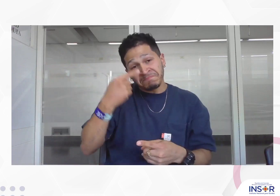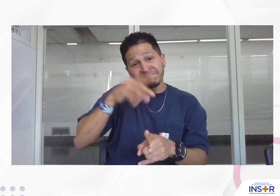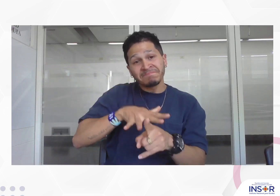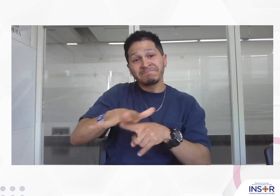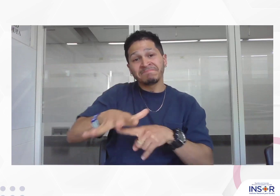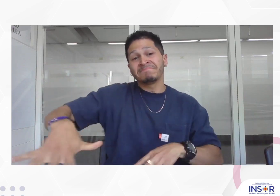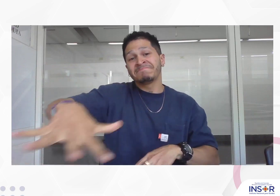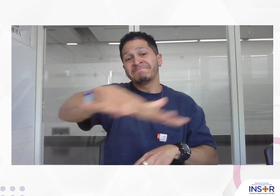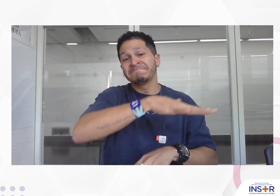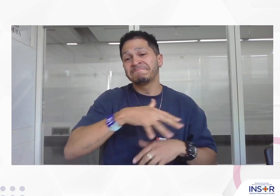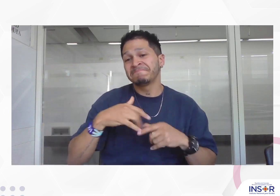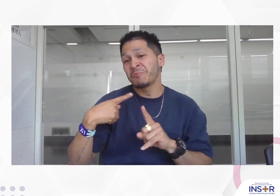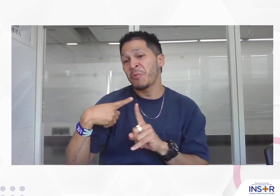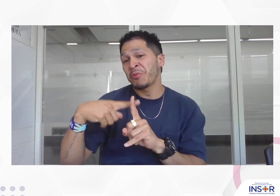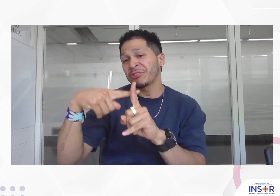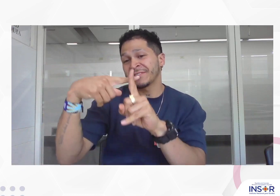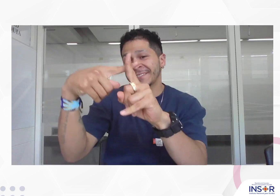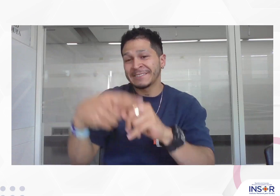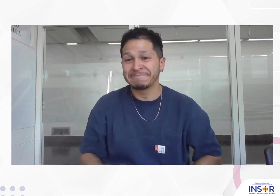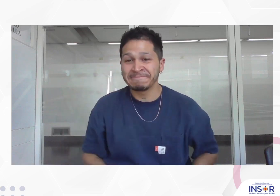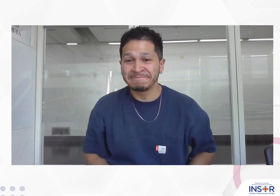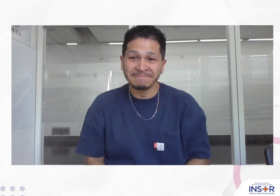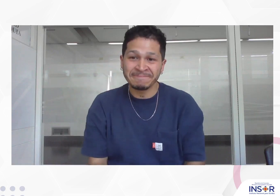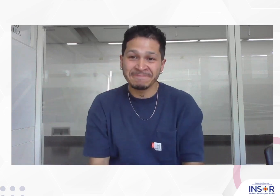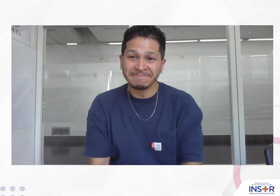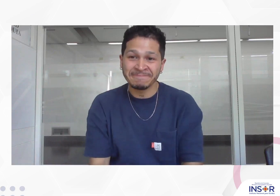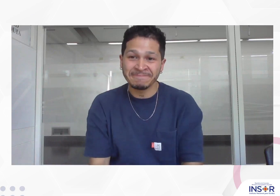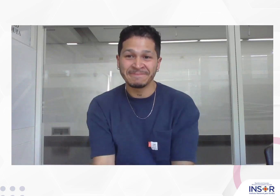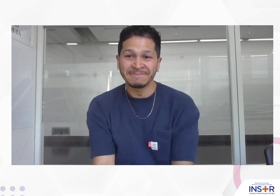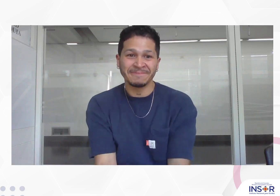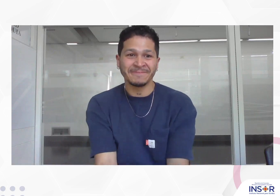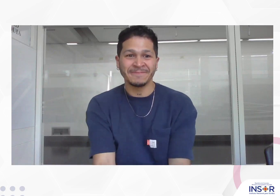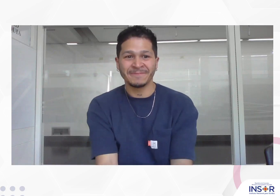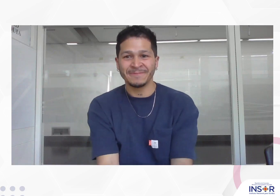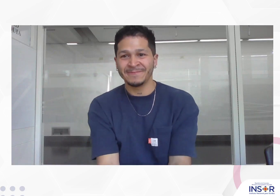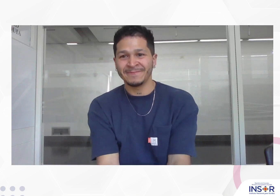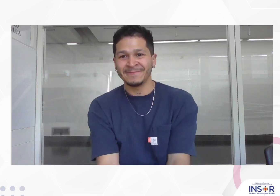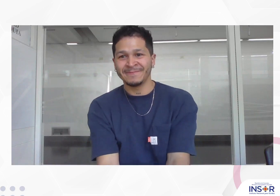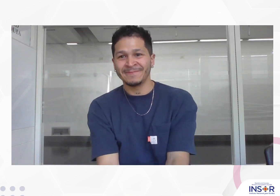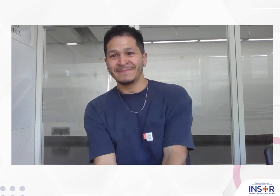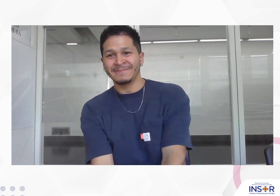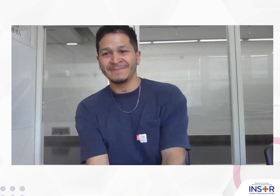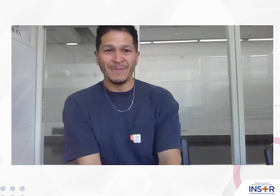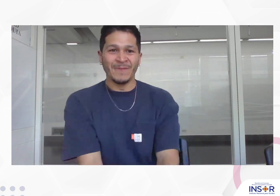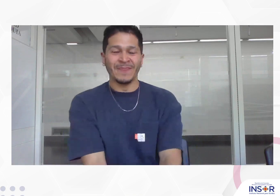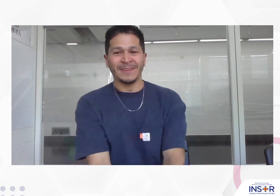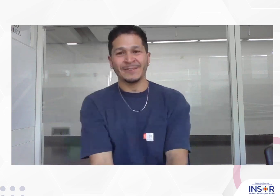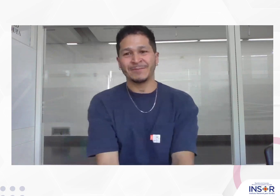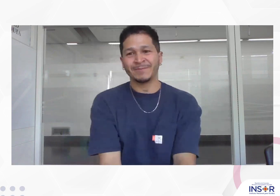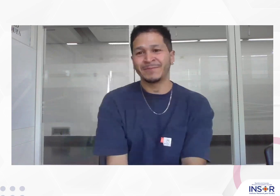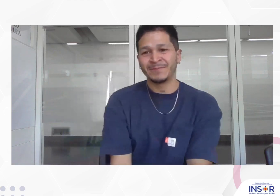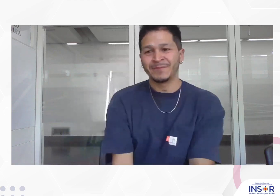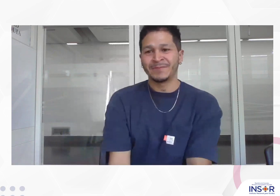gran diversidad y que espero que el sordismo pues pueda servirnos para el análisis de todas estas realidades y problemáticas.